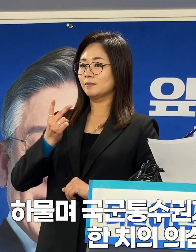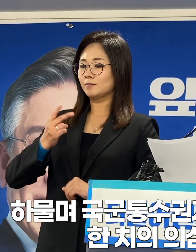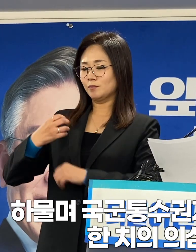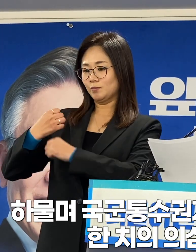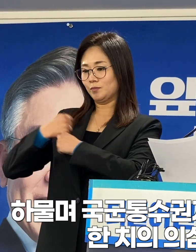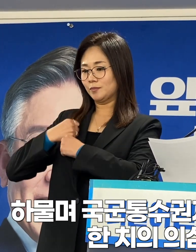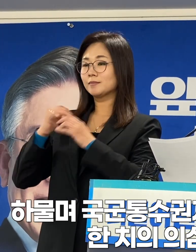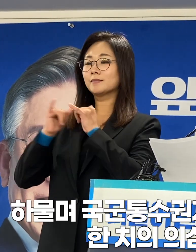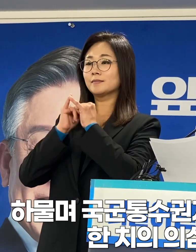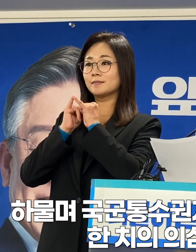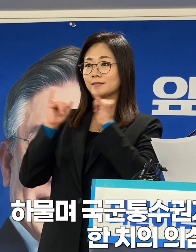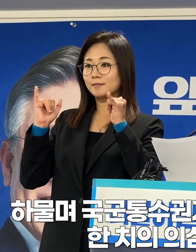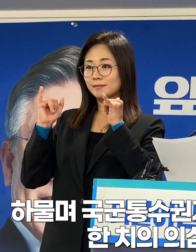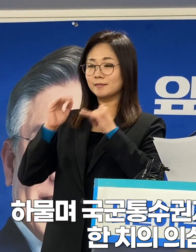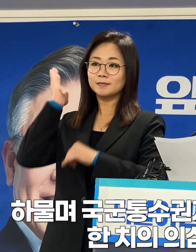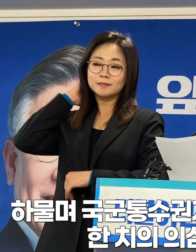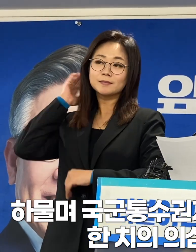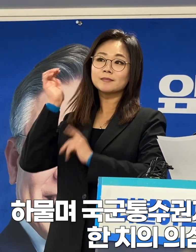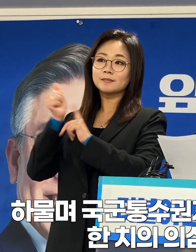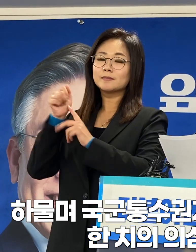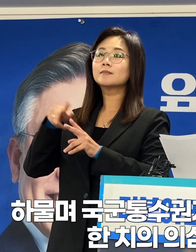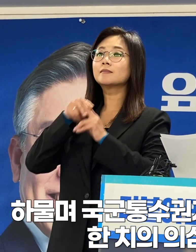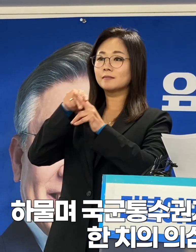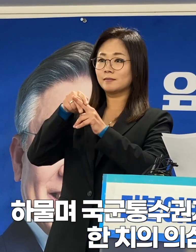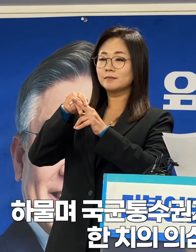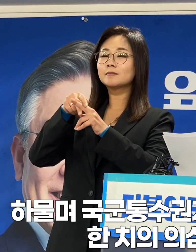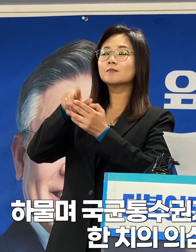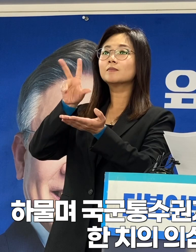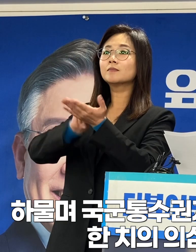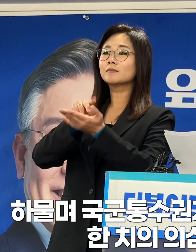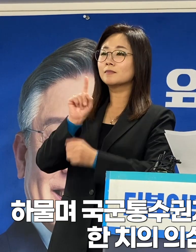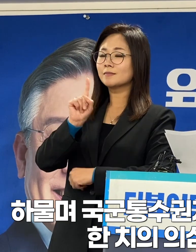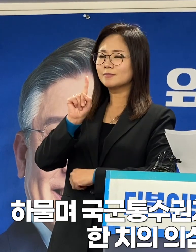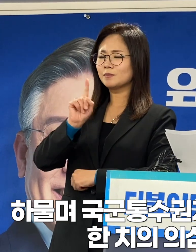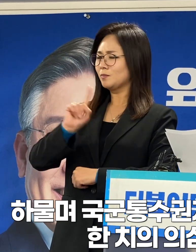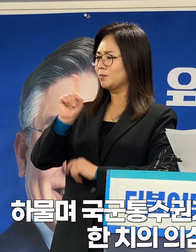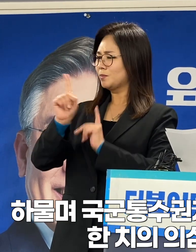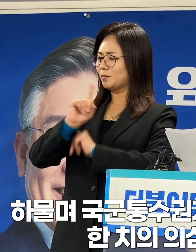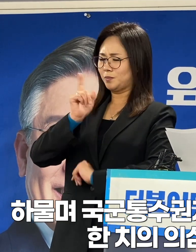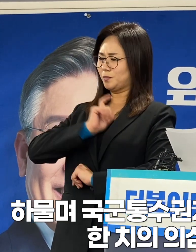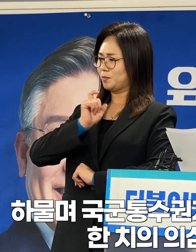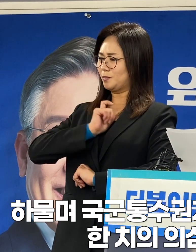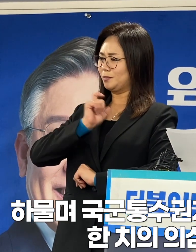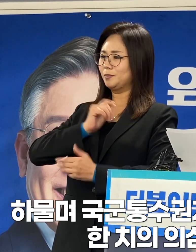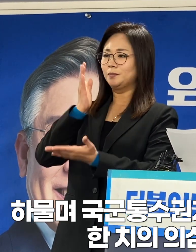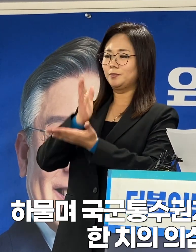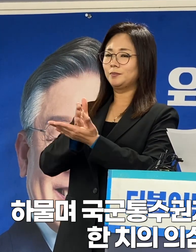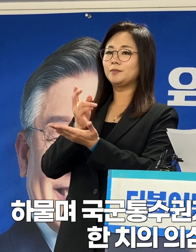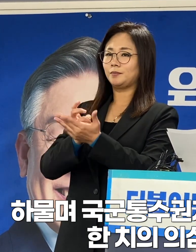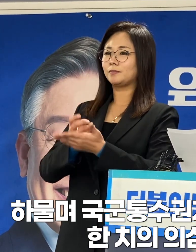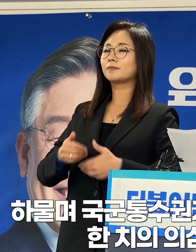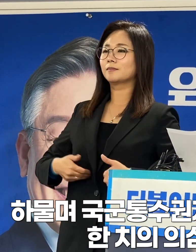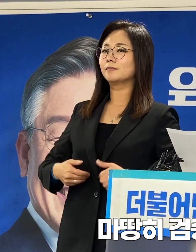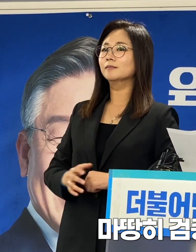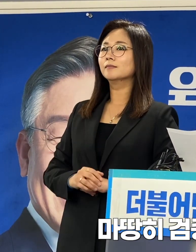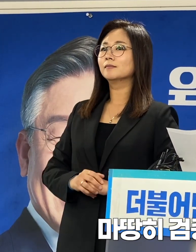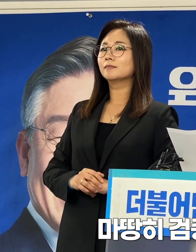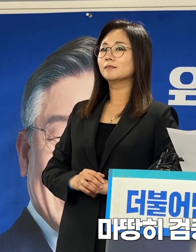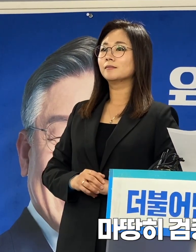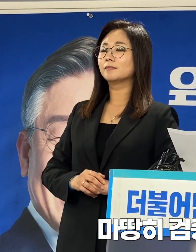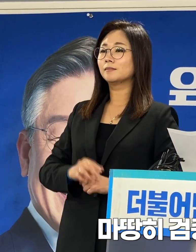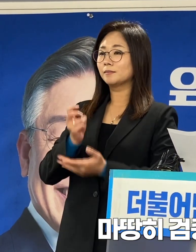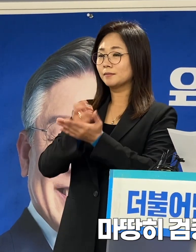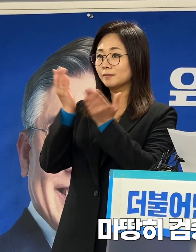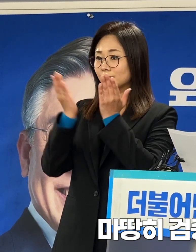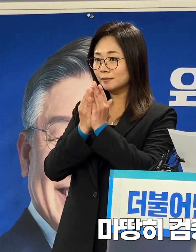국군 통수권자인 대통령 후보의 병역 문제는 한치의 의심도 있어서는 안 됩니다.